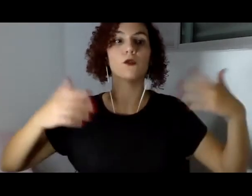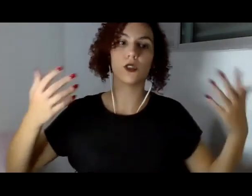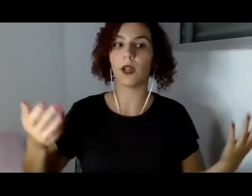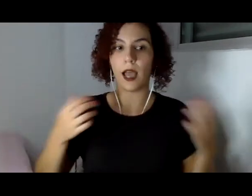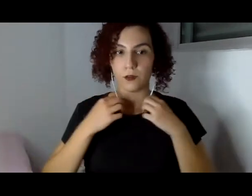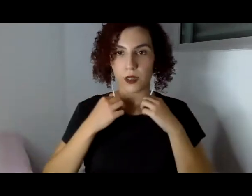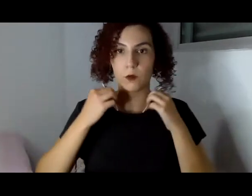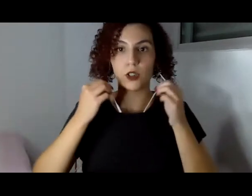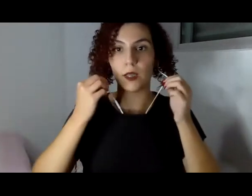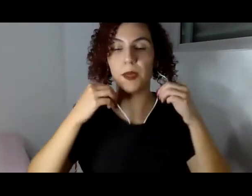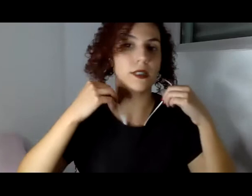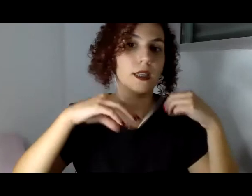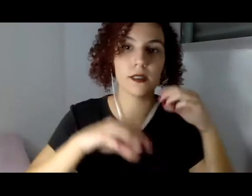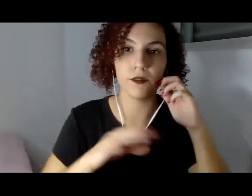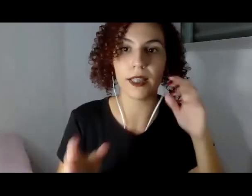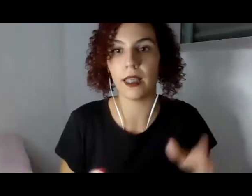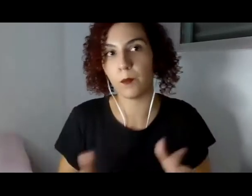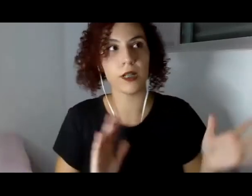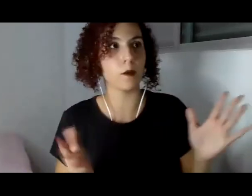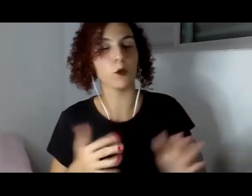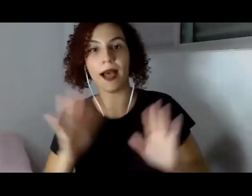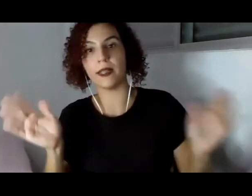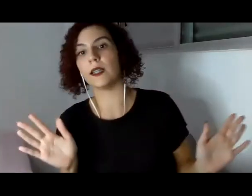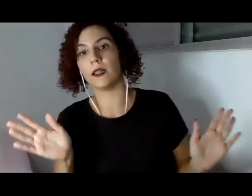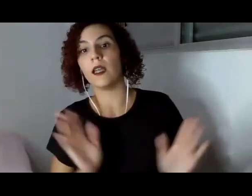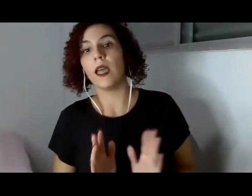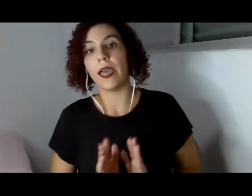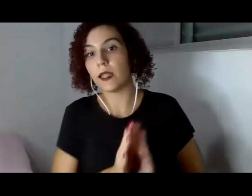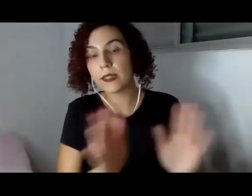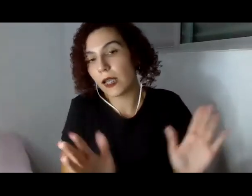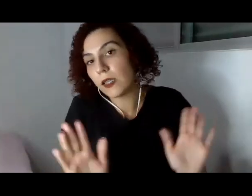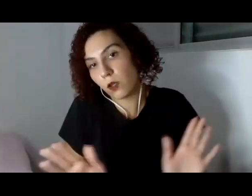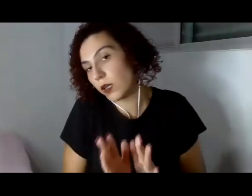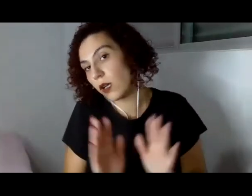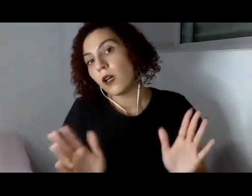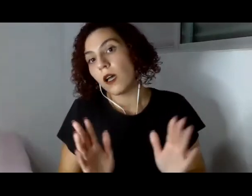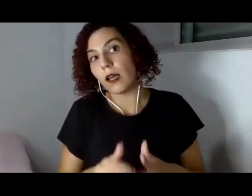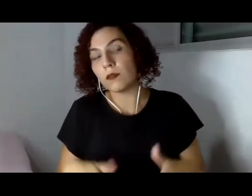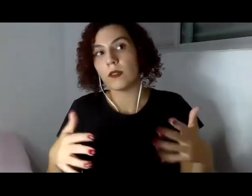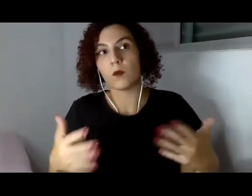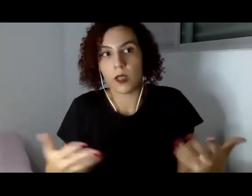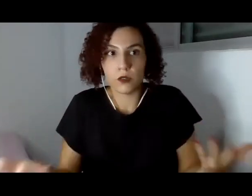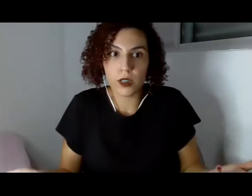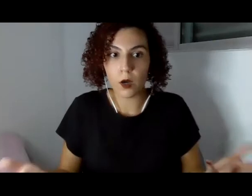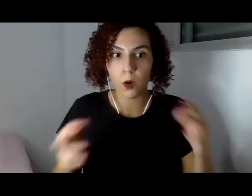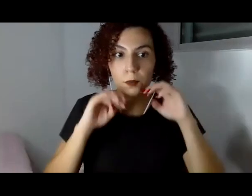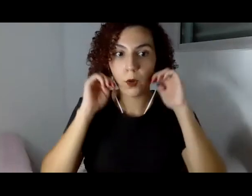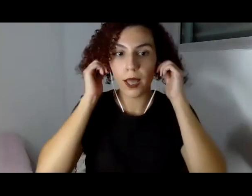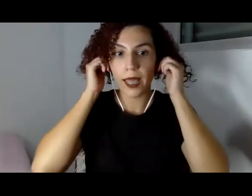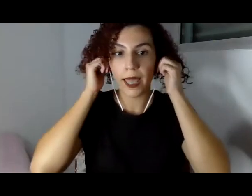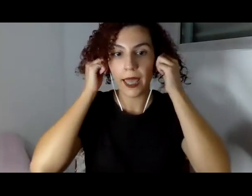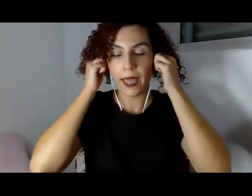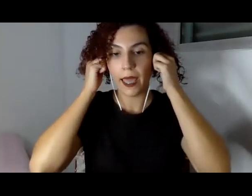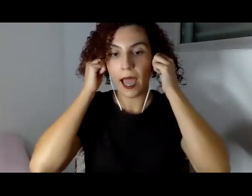assim, não é um dicionário, você não chega e pesquisa, vai ter, por exemplo, banana. Ela que seleciona, não sei dizer